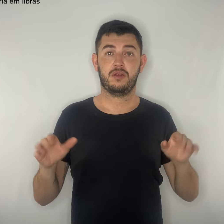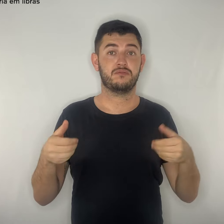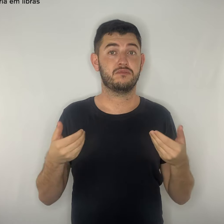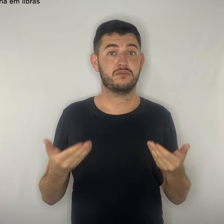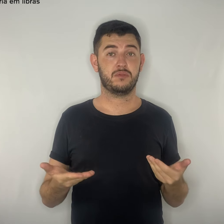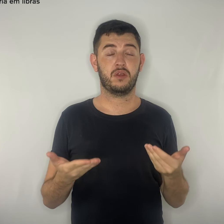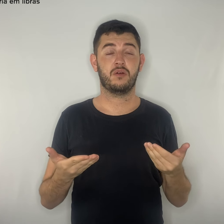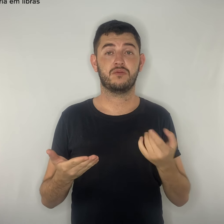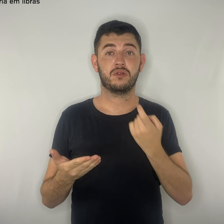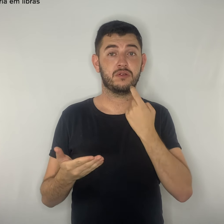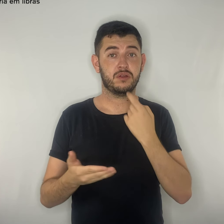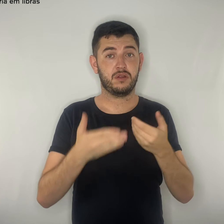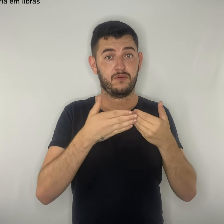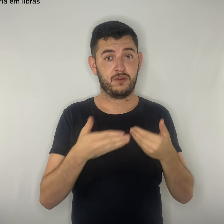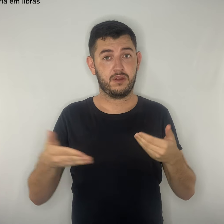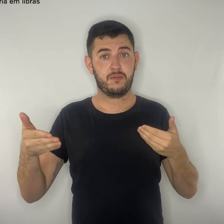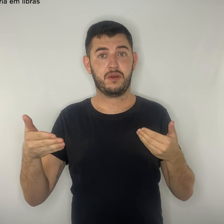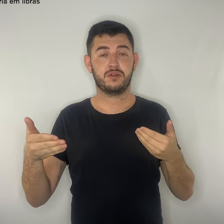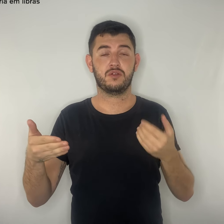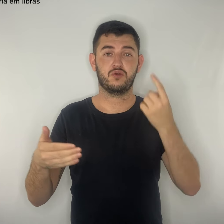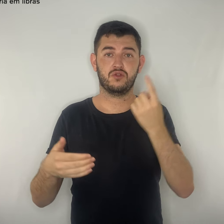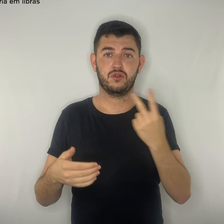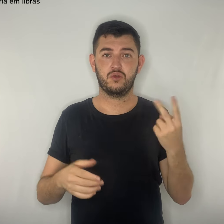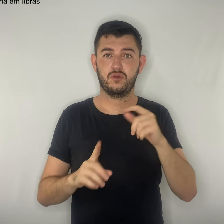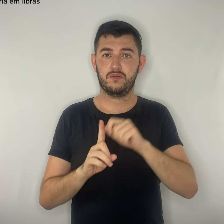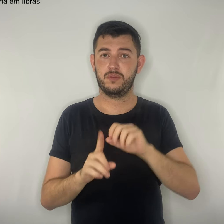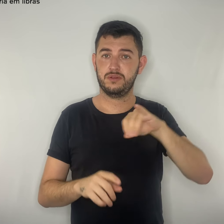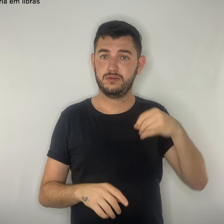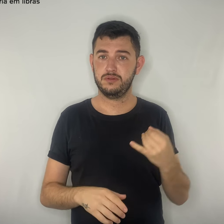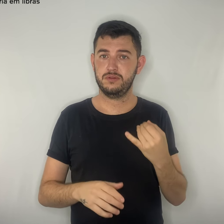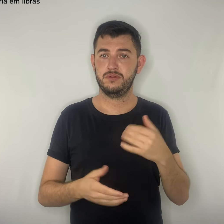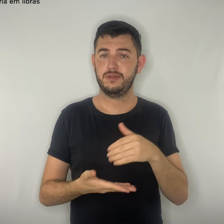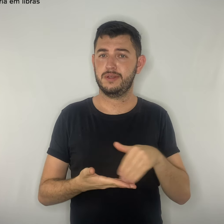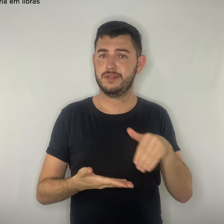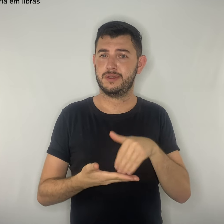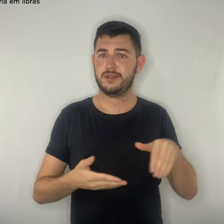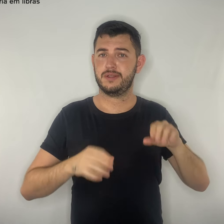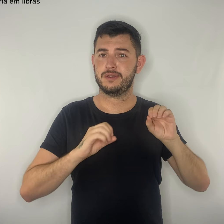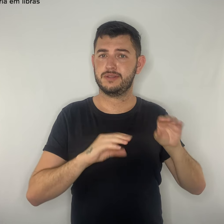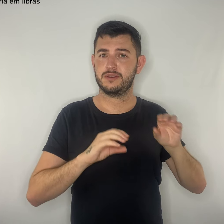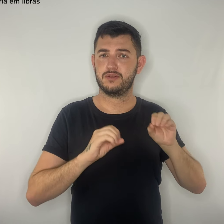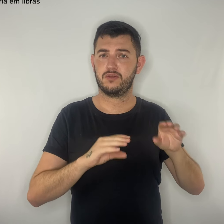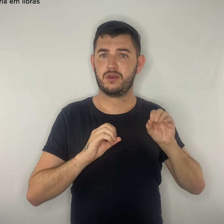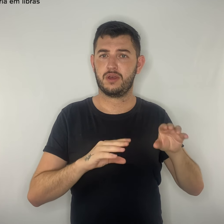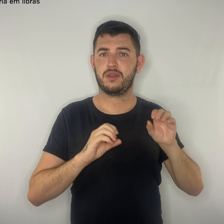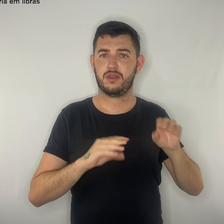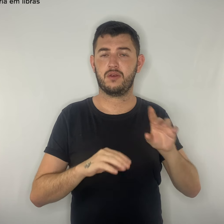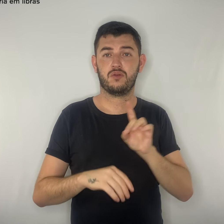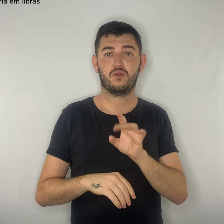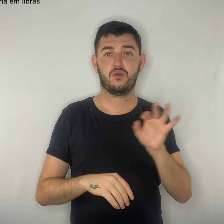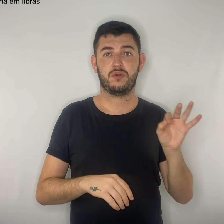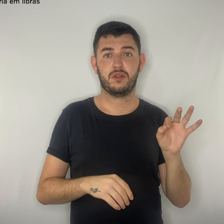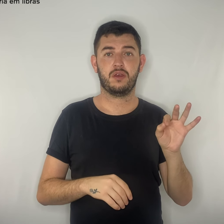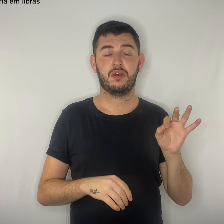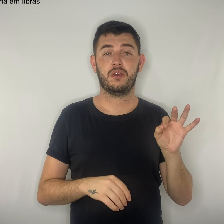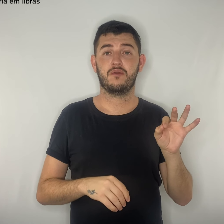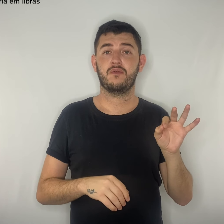sexta-feira 12/01 a Secretaria de Estado da Educação do Distrito Federal inicia o